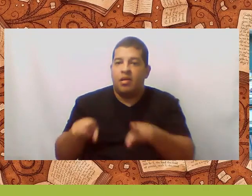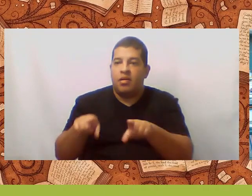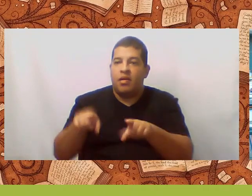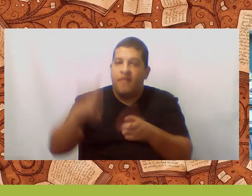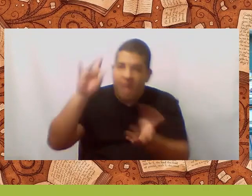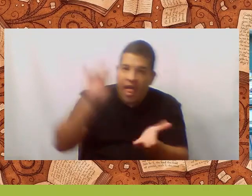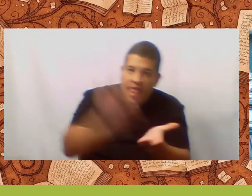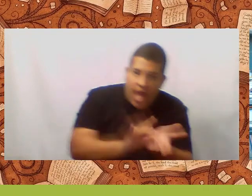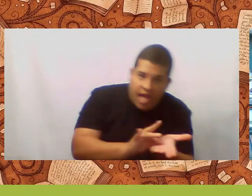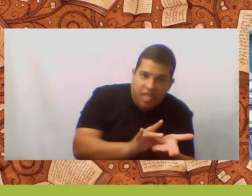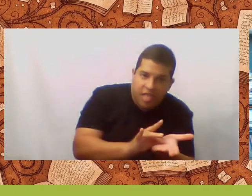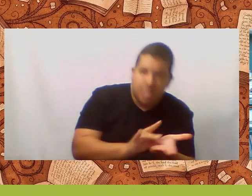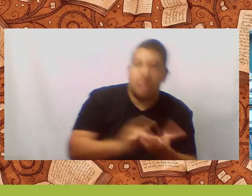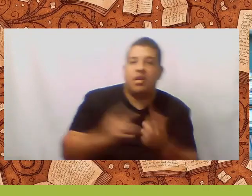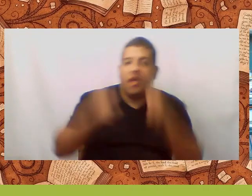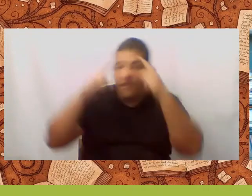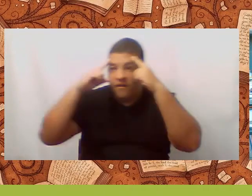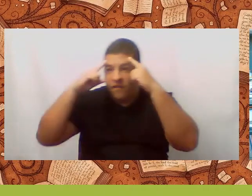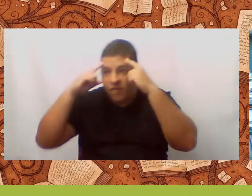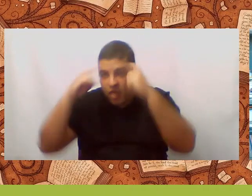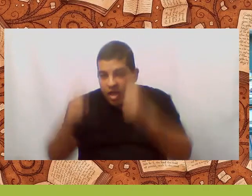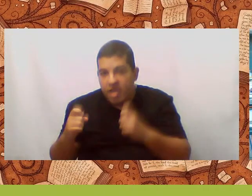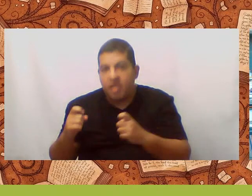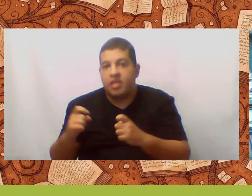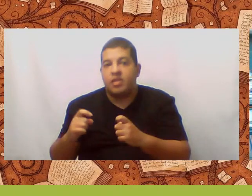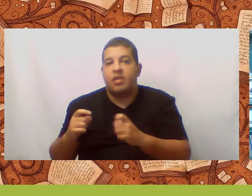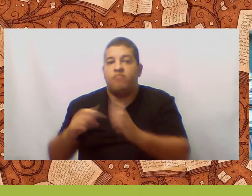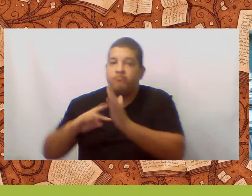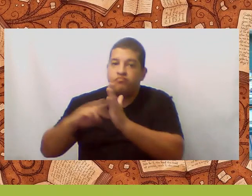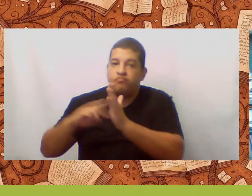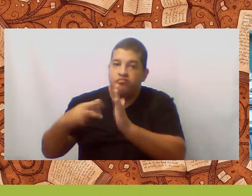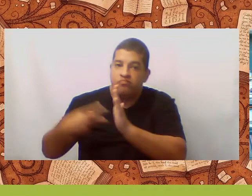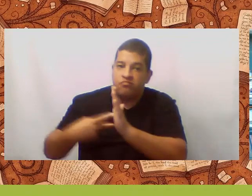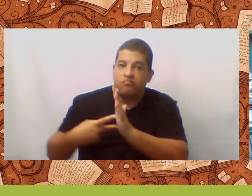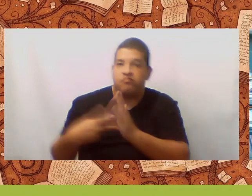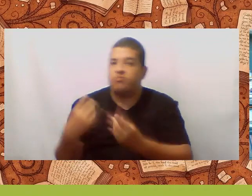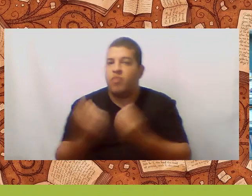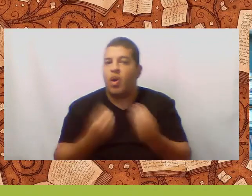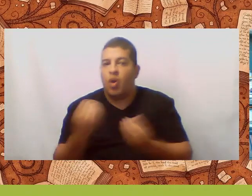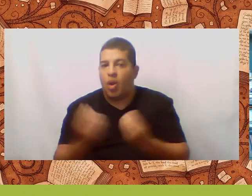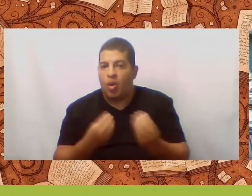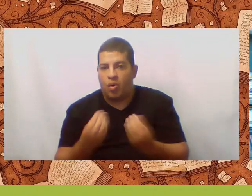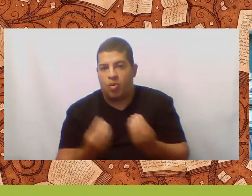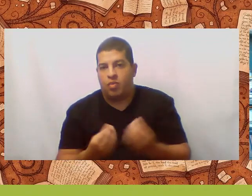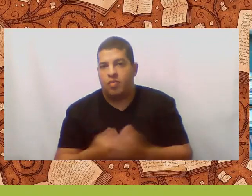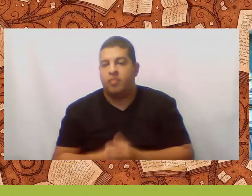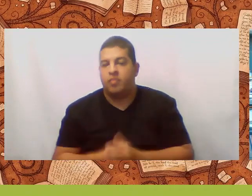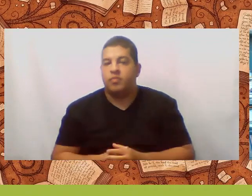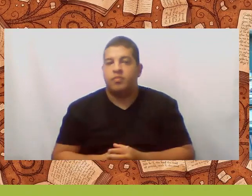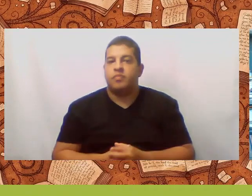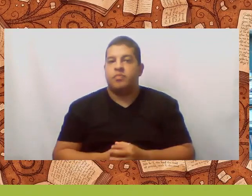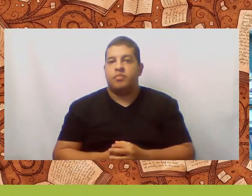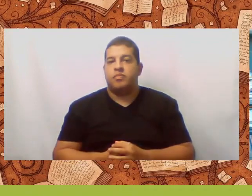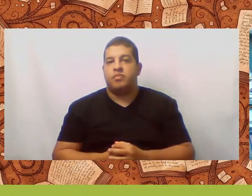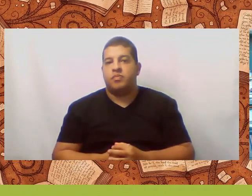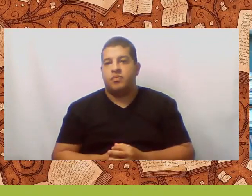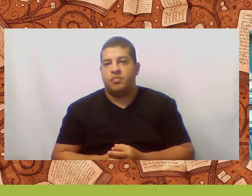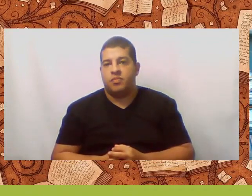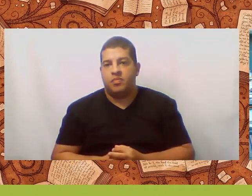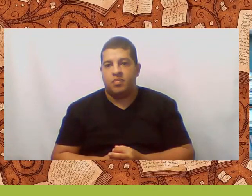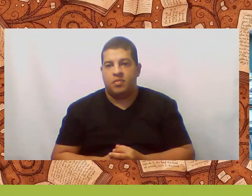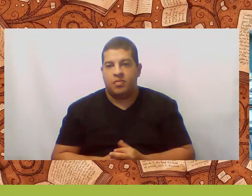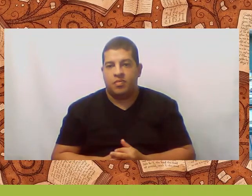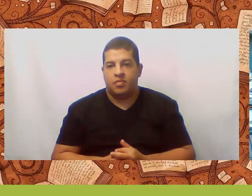né? Que é uma outra modalidade de violência que se conjuga com a anterior, né? De